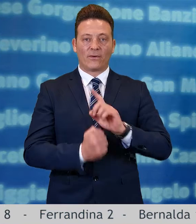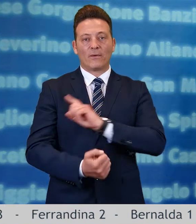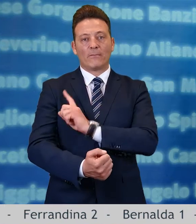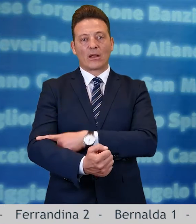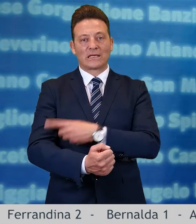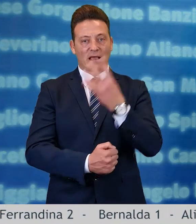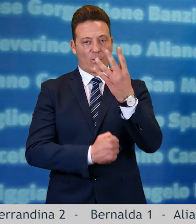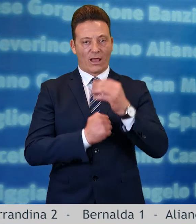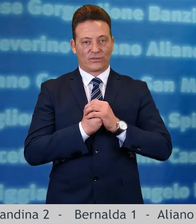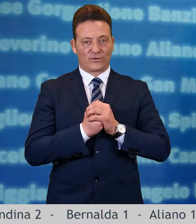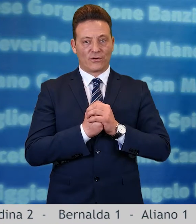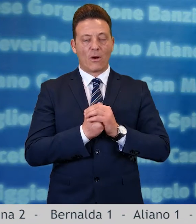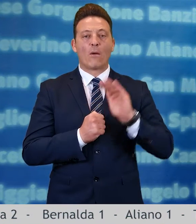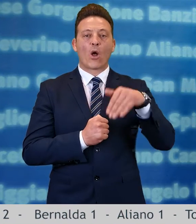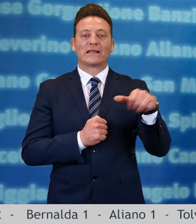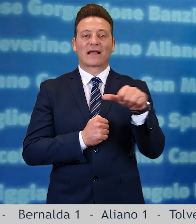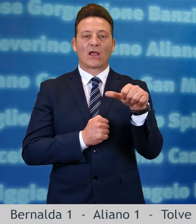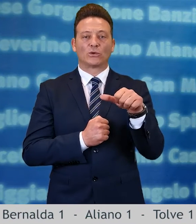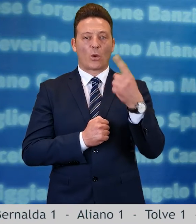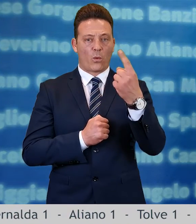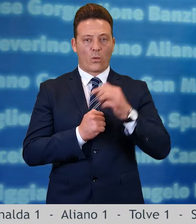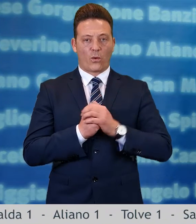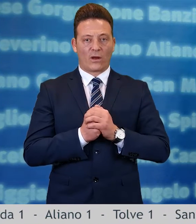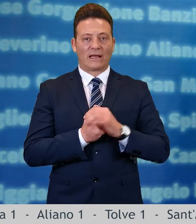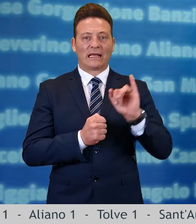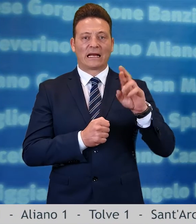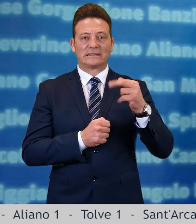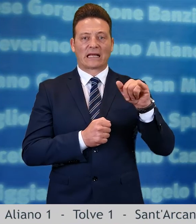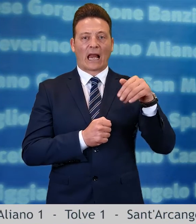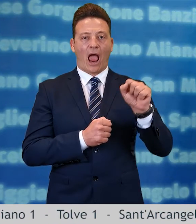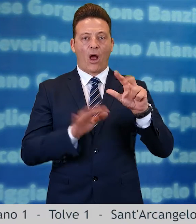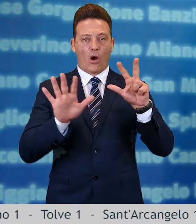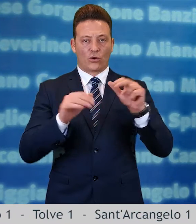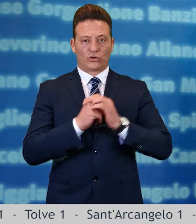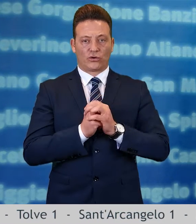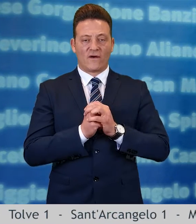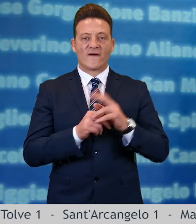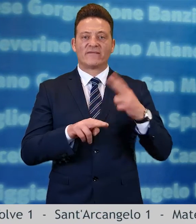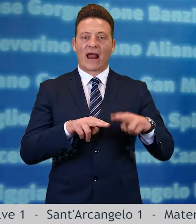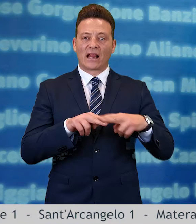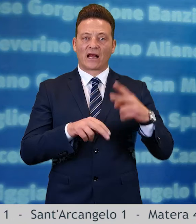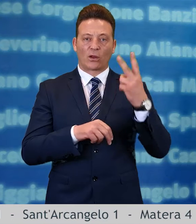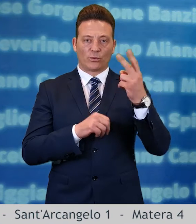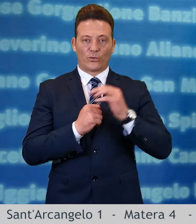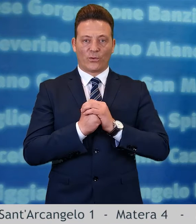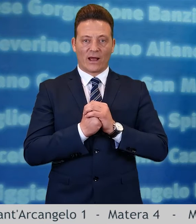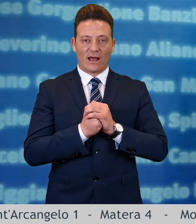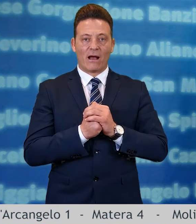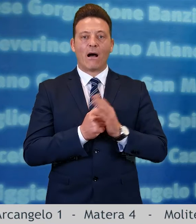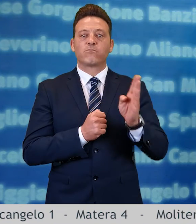4 montescaglioso 1 irsina 8 ferrandina 2 bernalda